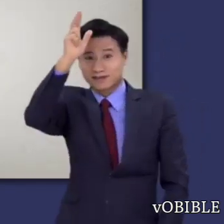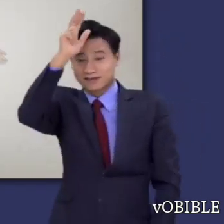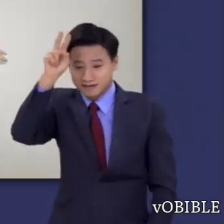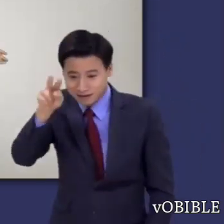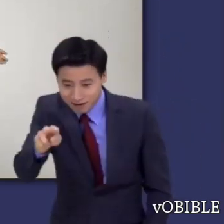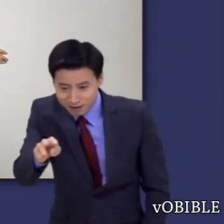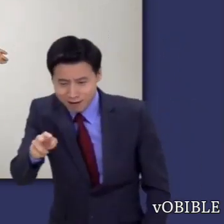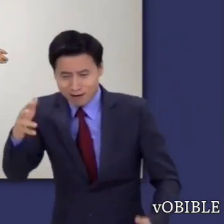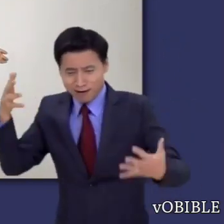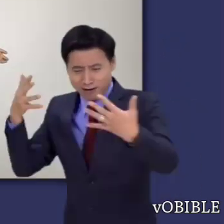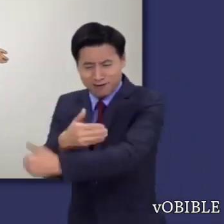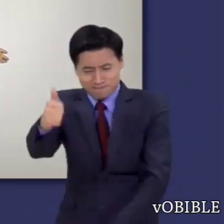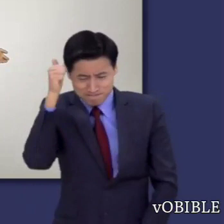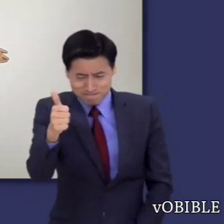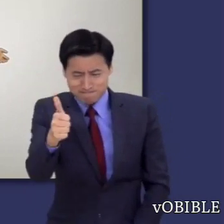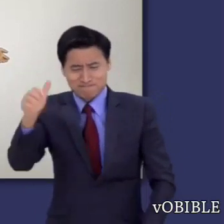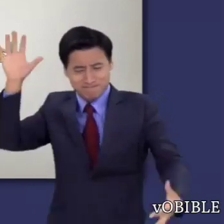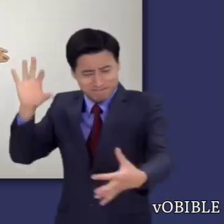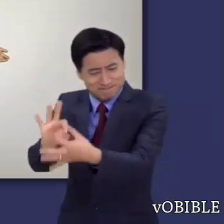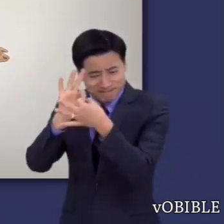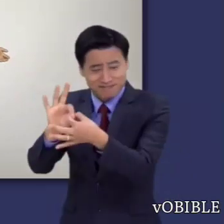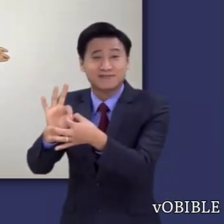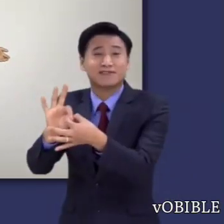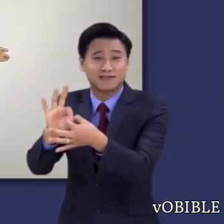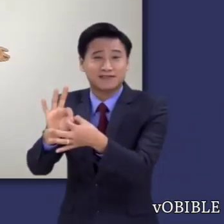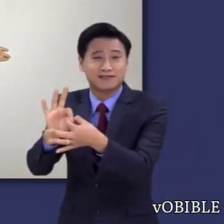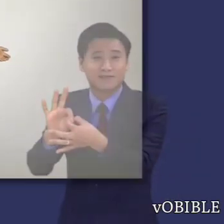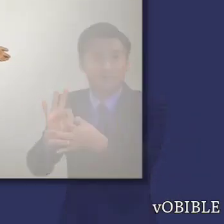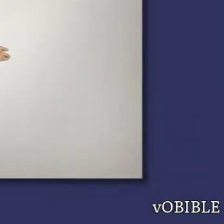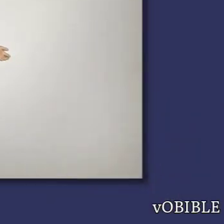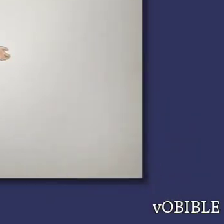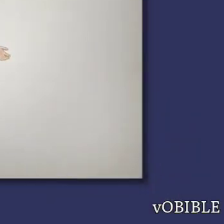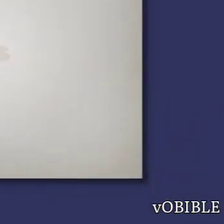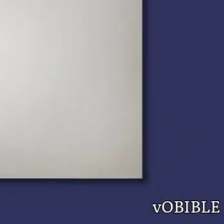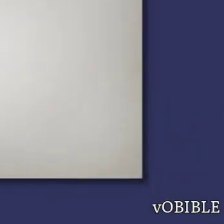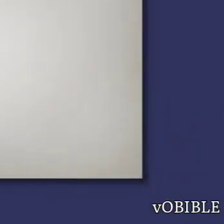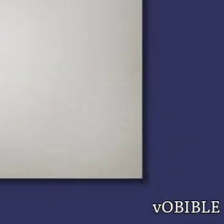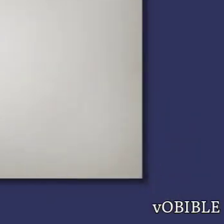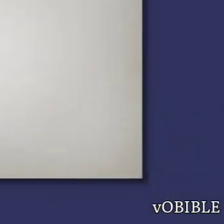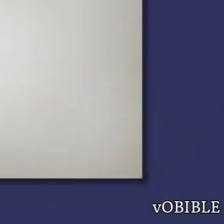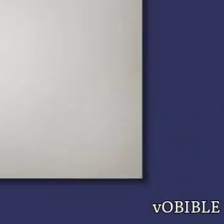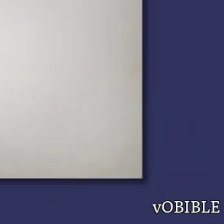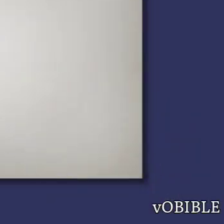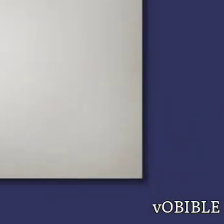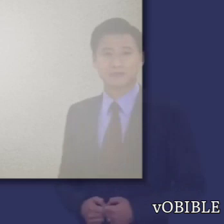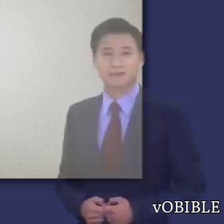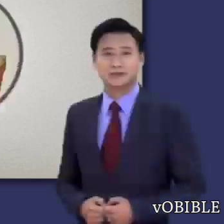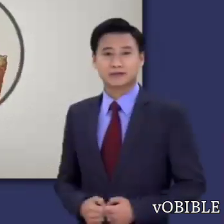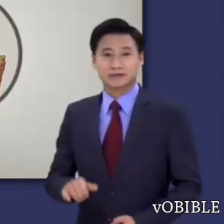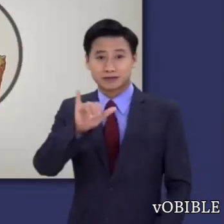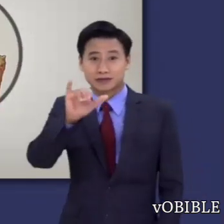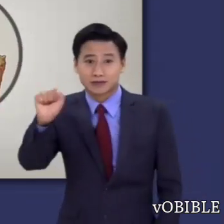由于亚伯拉罕显出非凡的信心，他被上帝视为义人。第五和第六